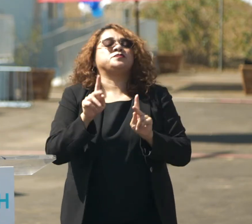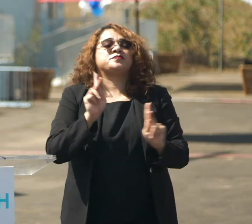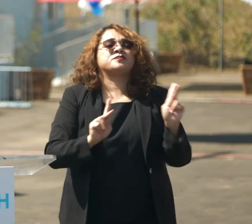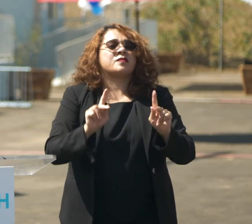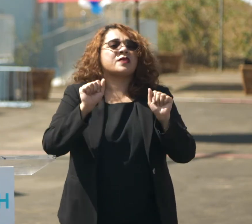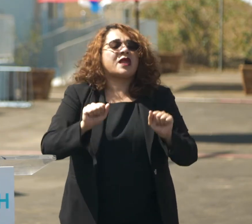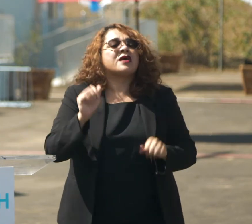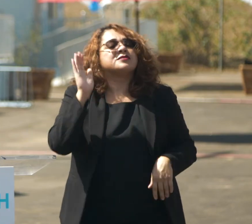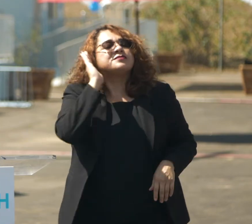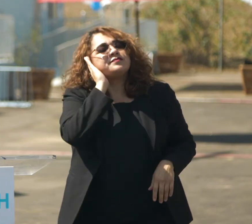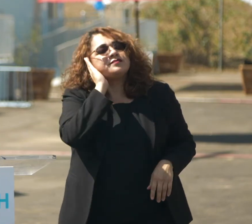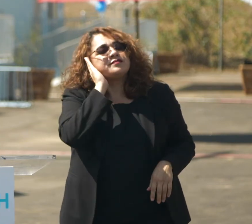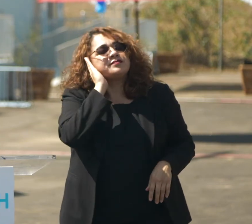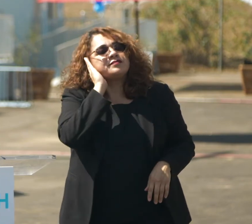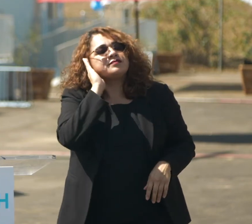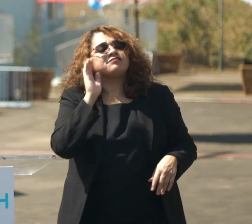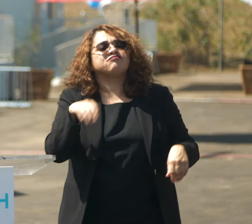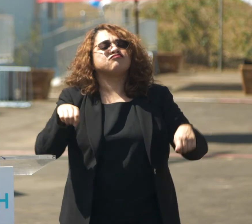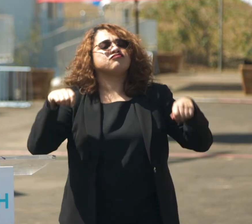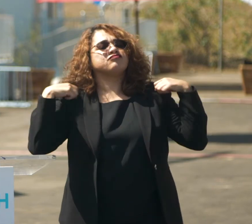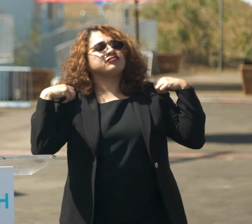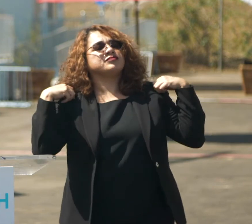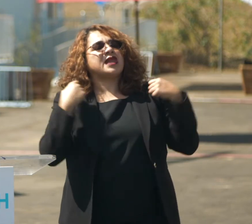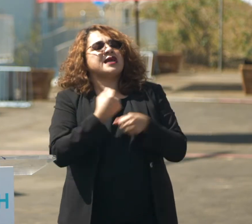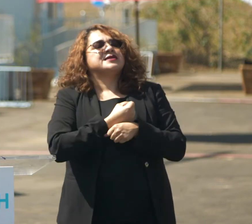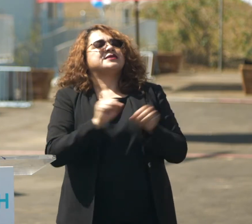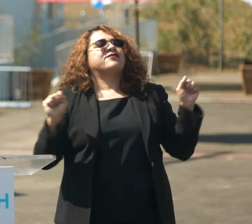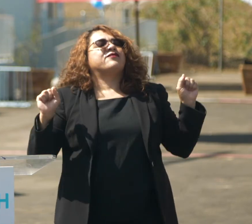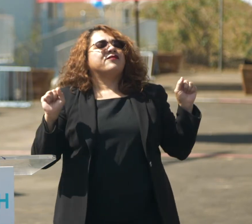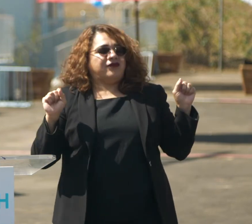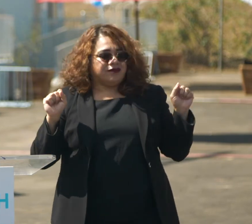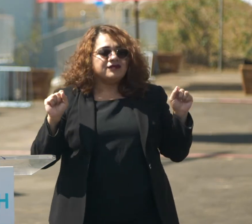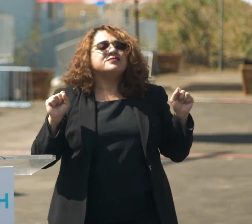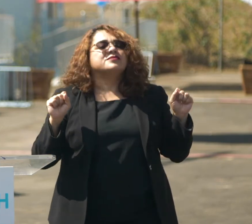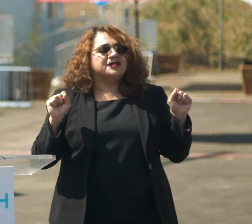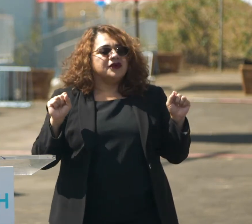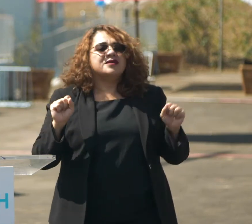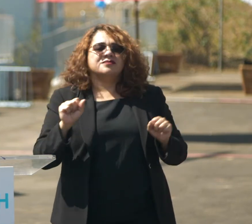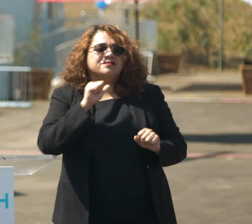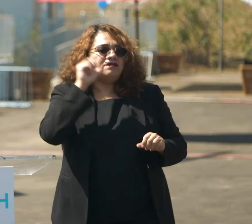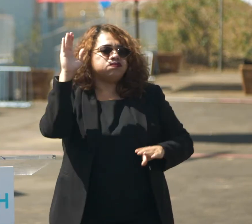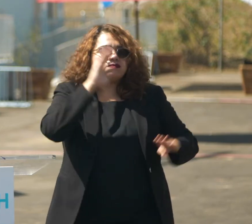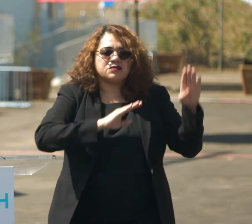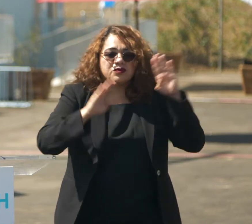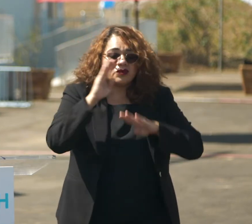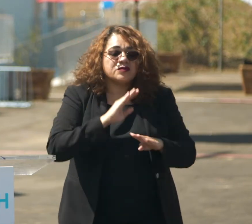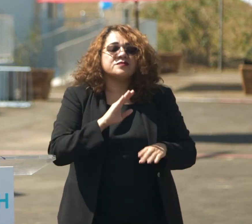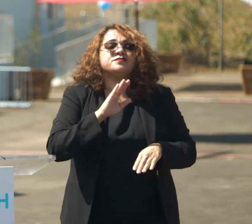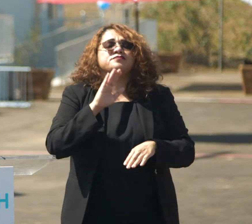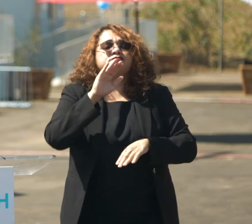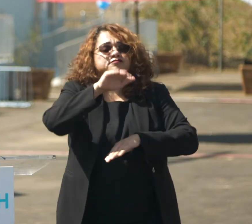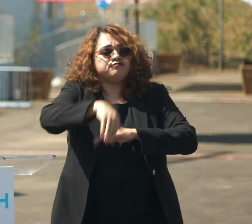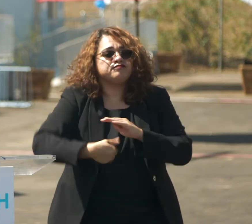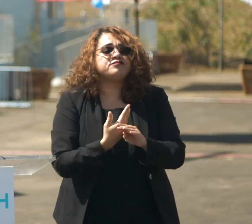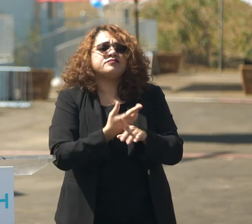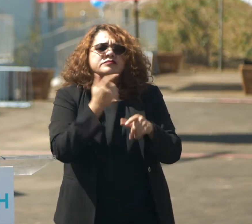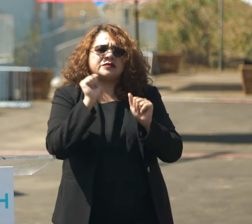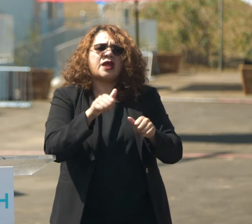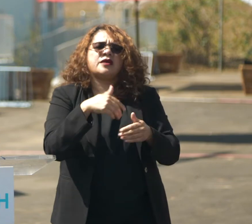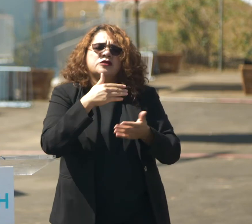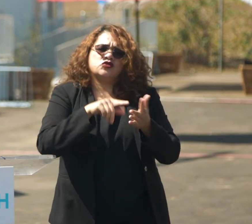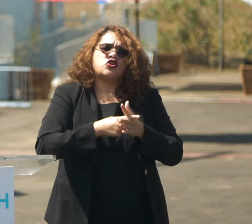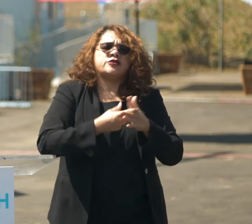forma segura, pasar el día adentro y tener la oportunidad de conectarse con los proveedores de servicios y